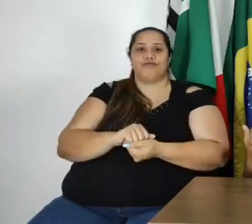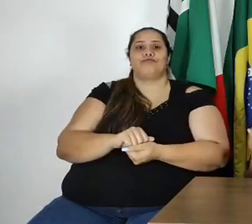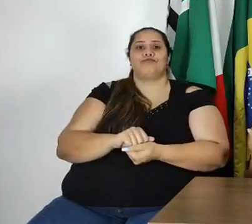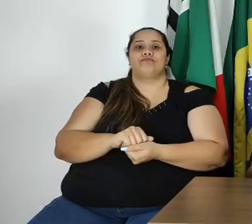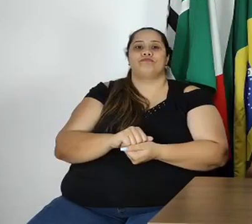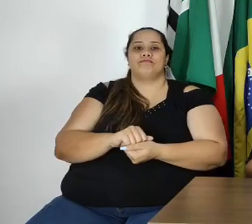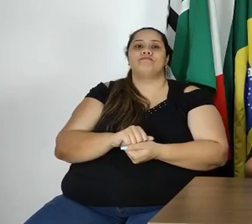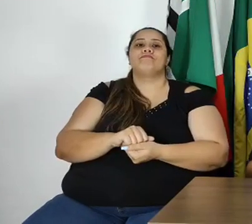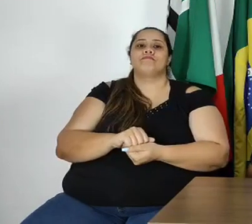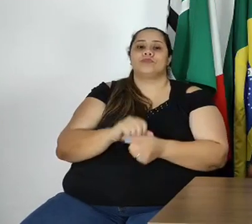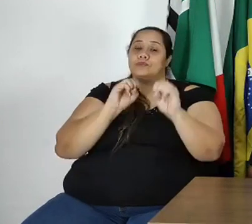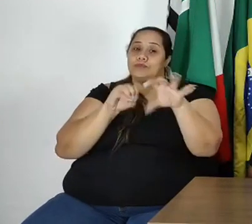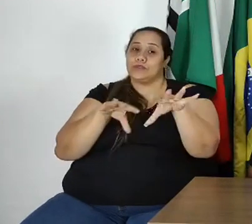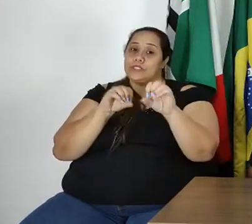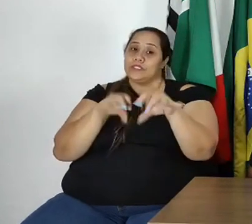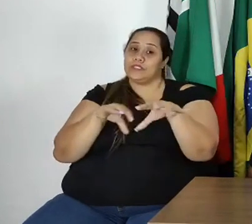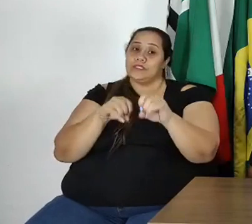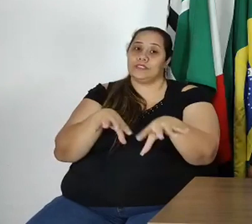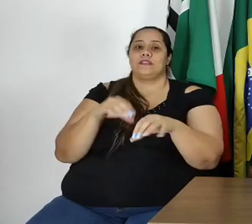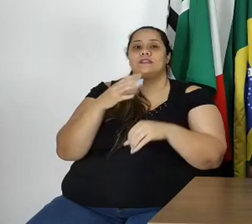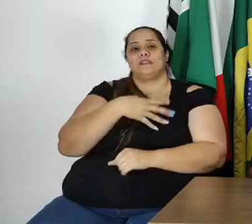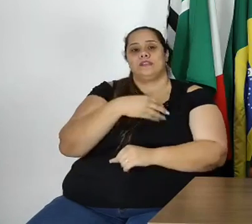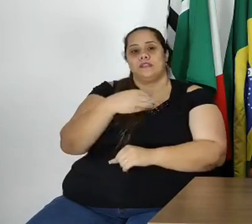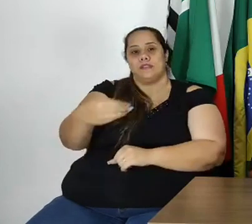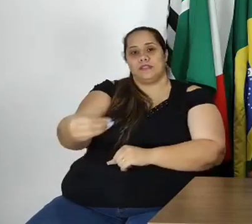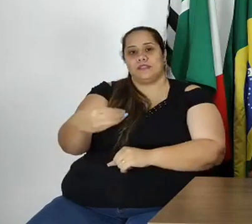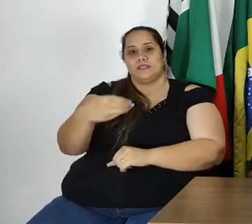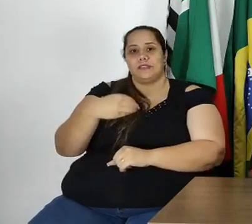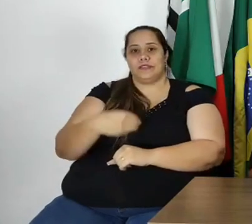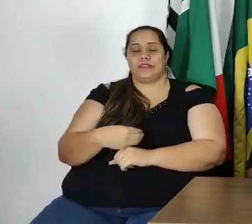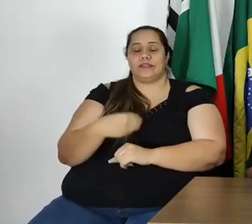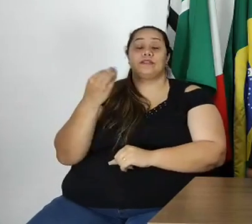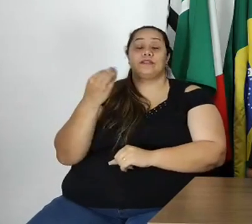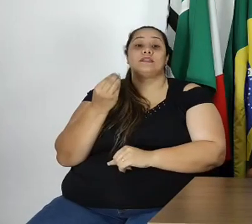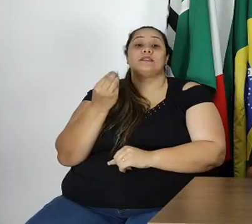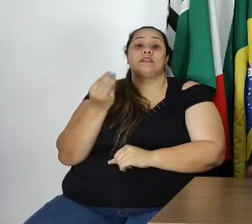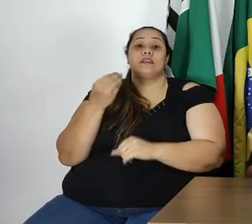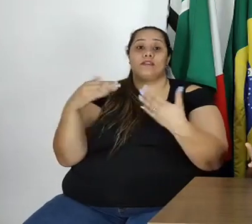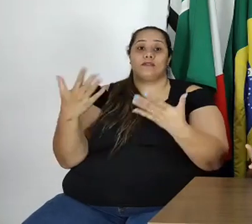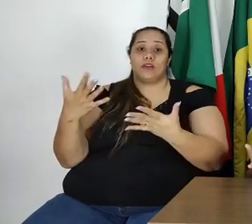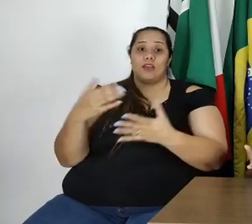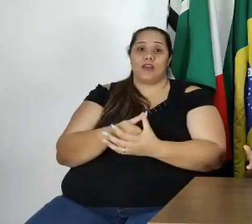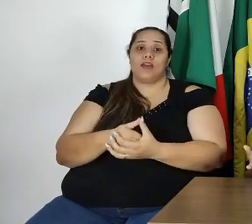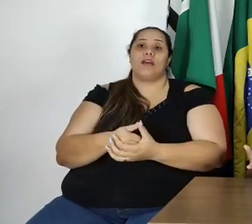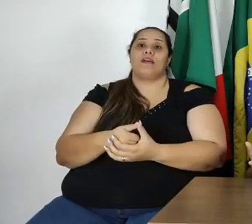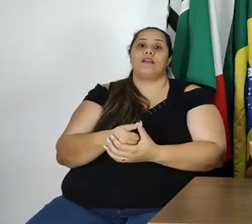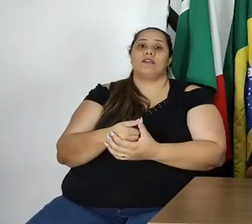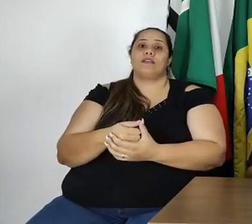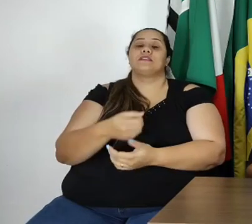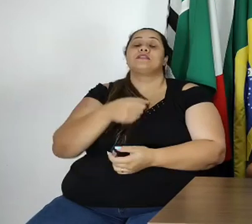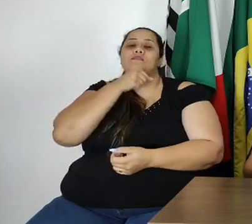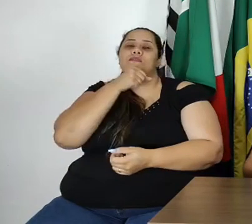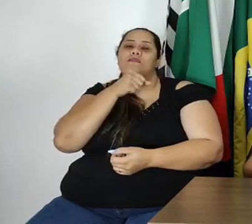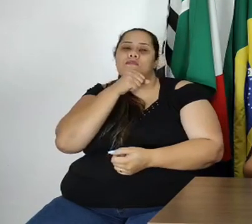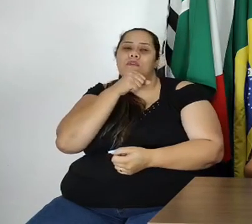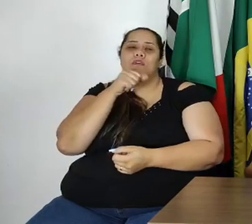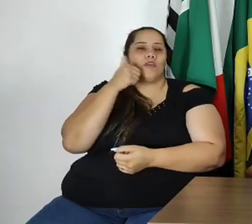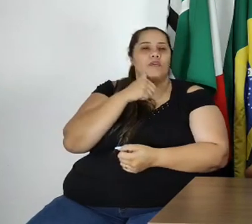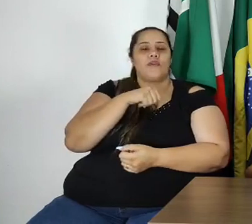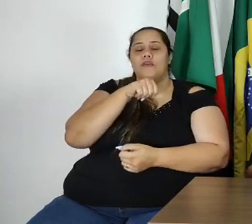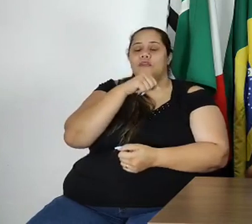transferidas para avós, para tios, para irmãos. Algumas pessoas